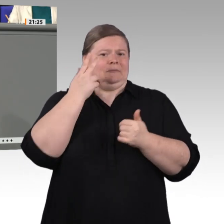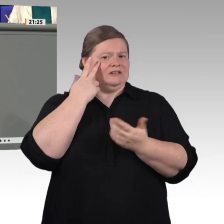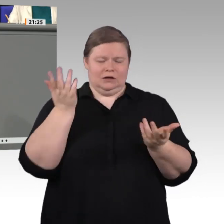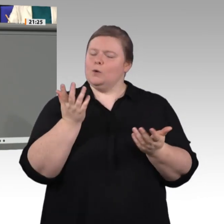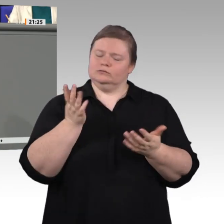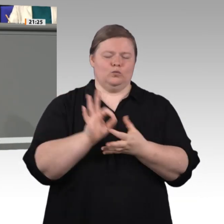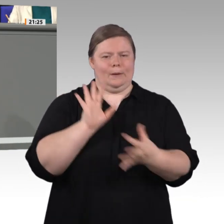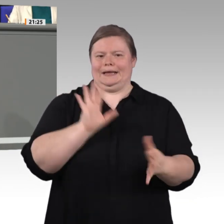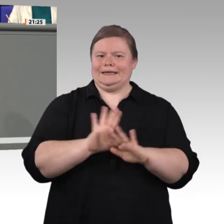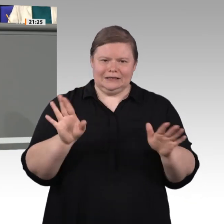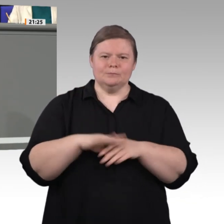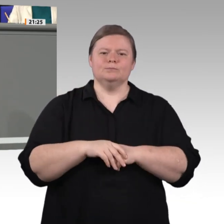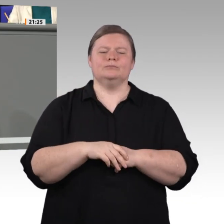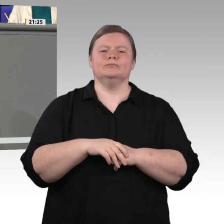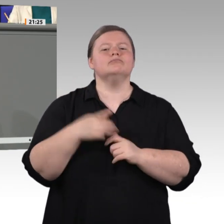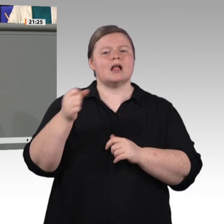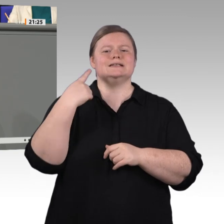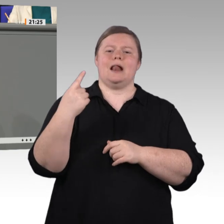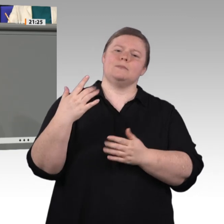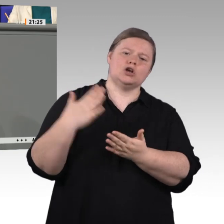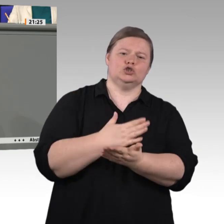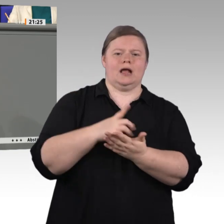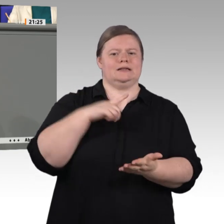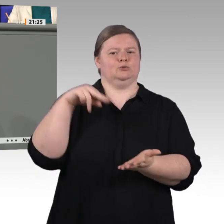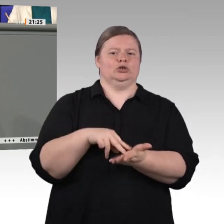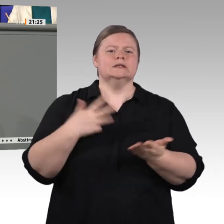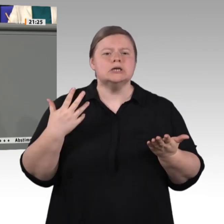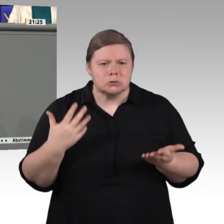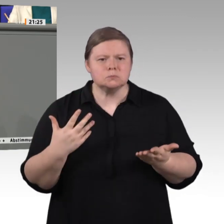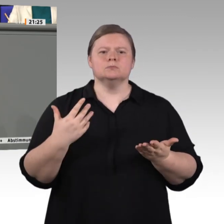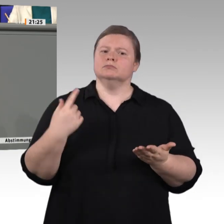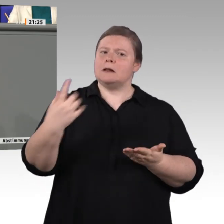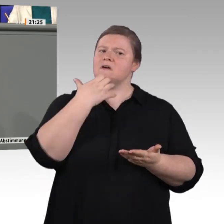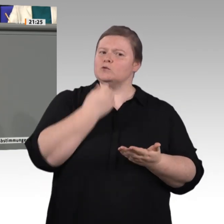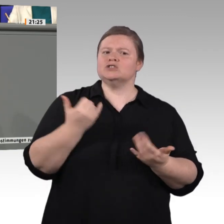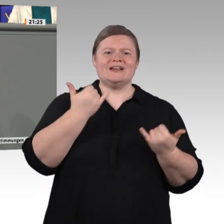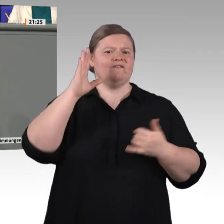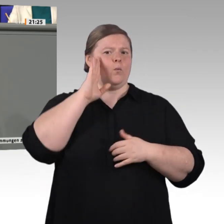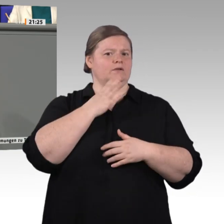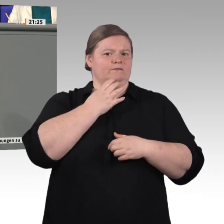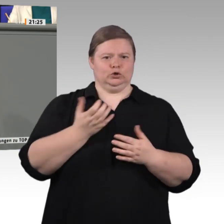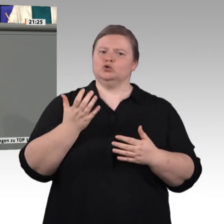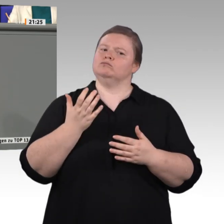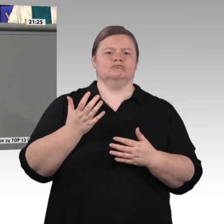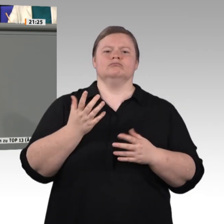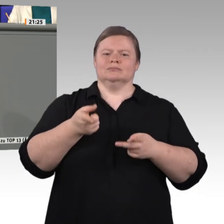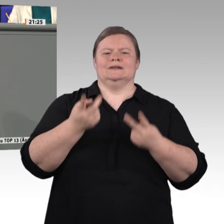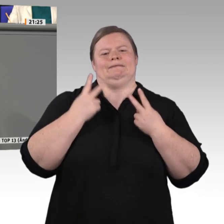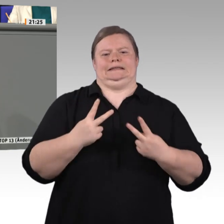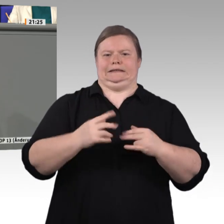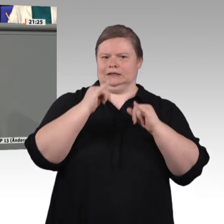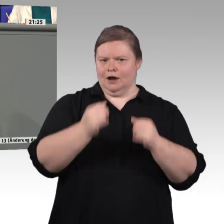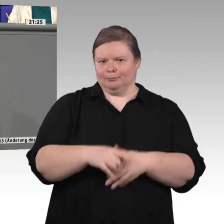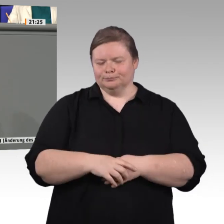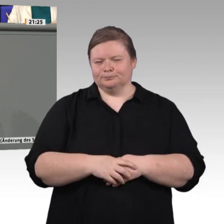bekommen nicht länger einen Pauschbetrag, sondern ein eigenes Bankkonto. Und das ist alles ganz